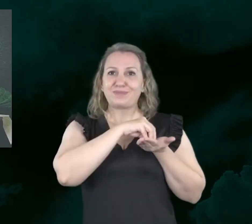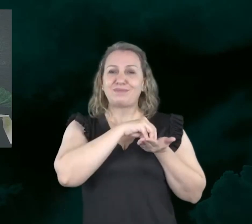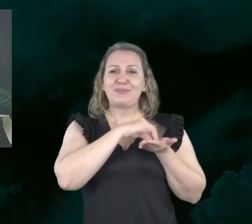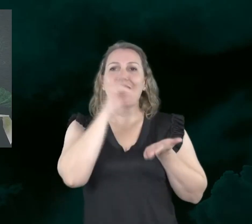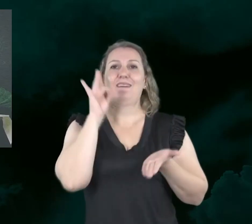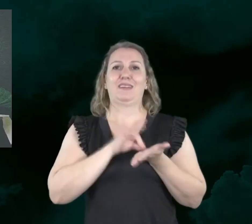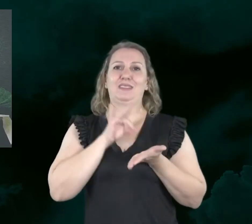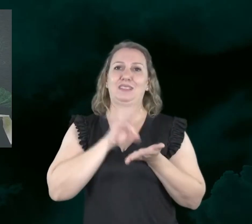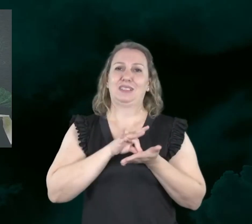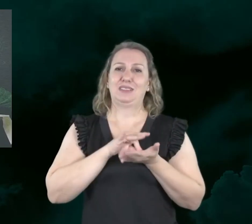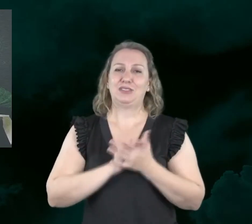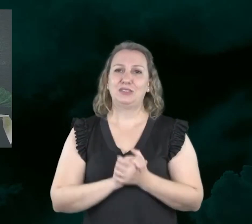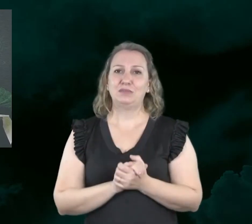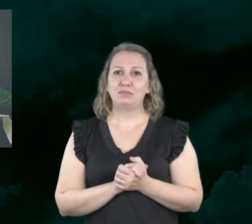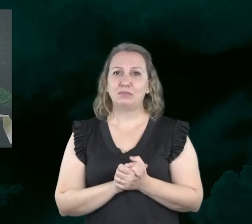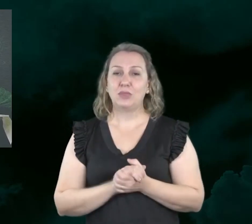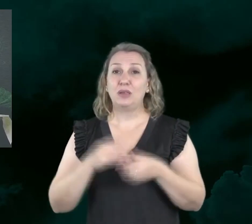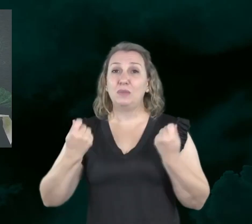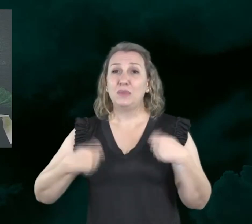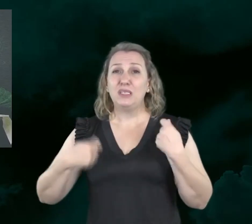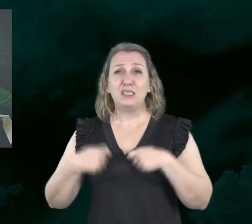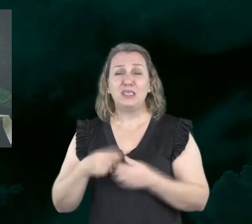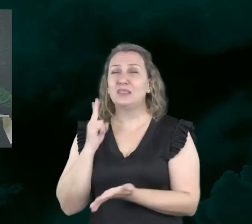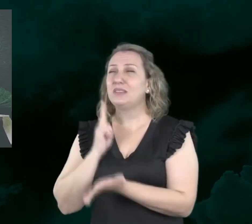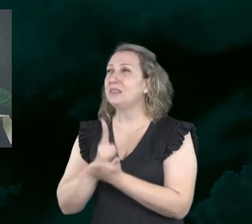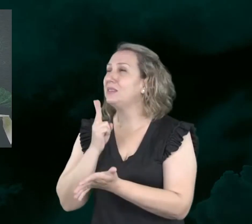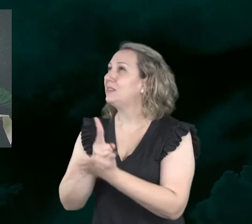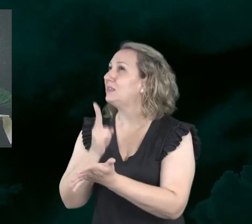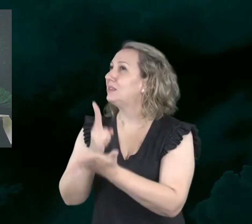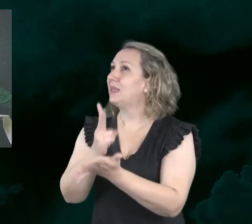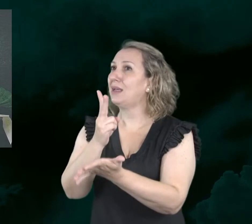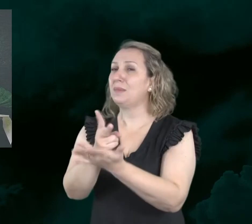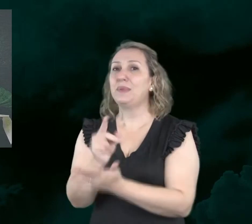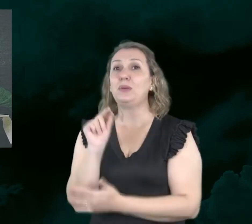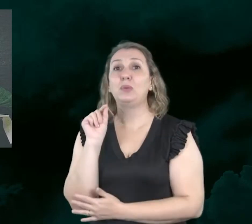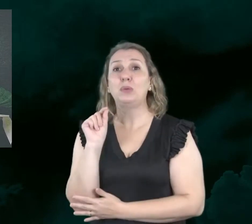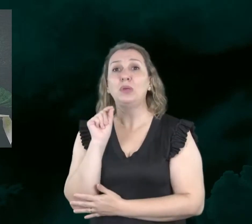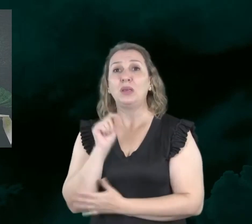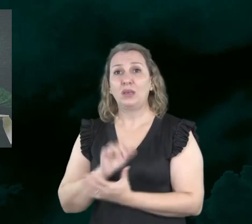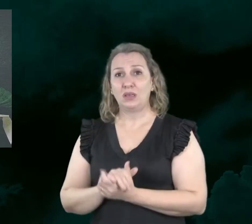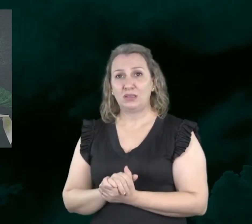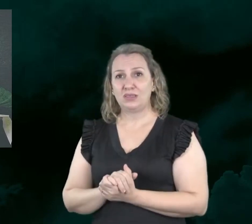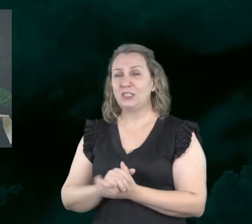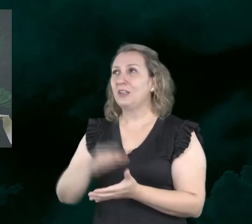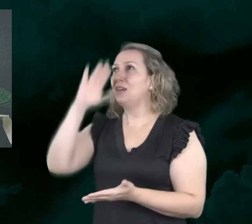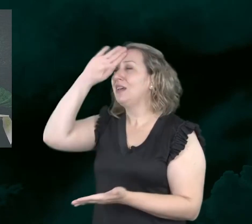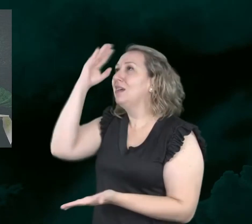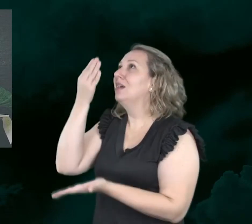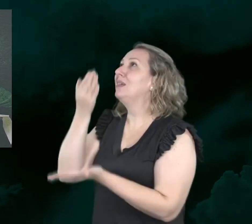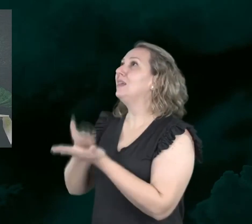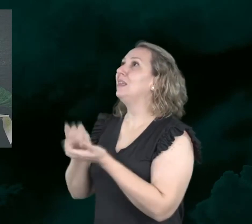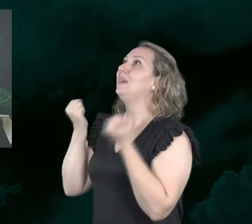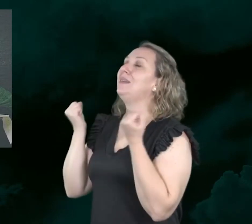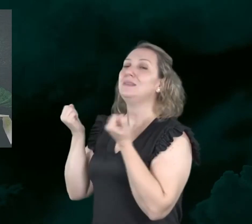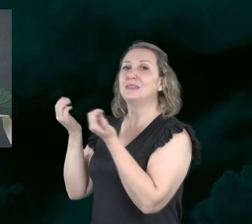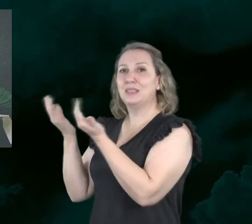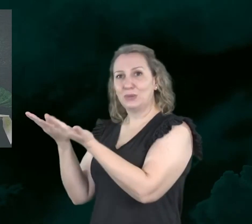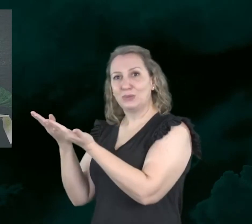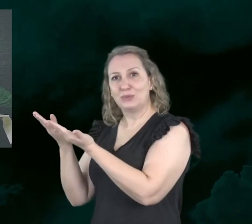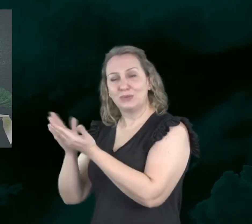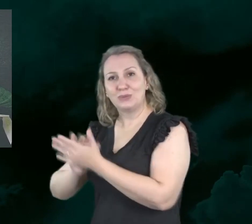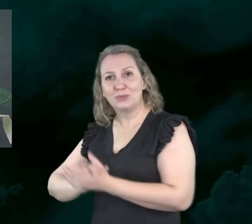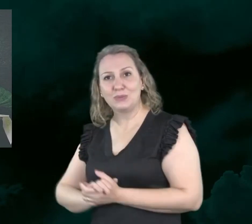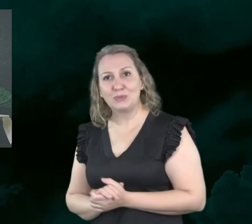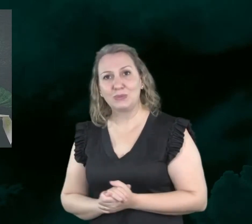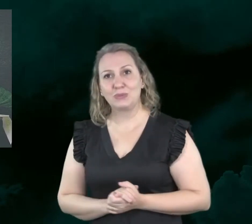continuar crendo na palavra de Deus, exercitar nossa fé na palavra profética, na palavra fundamental, tudo que o Senhor